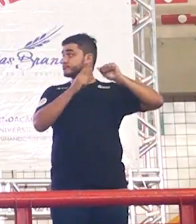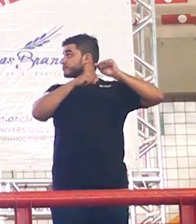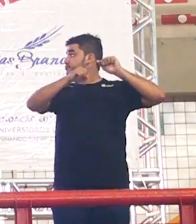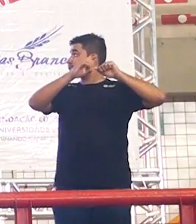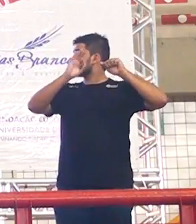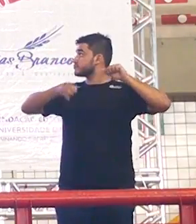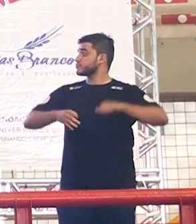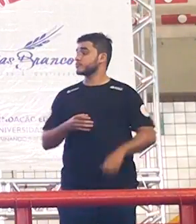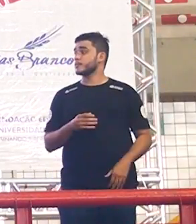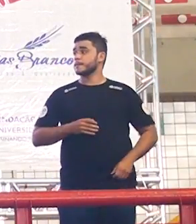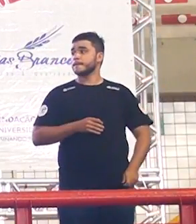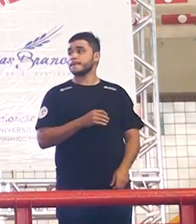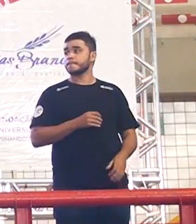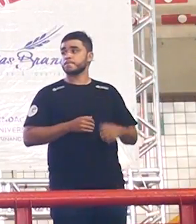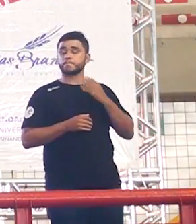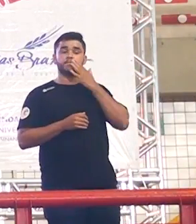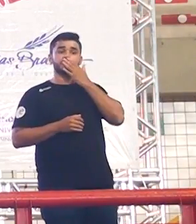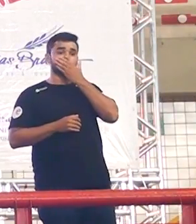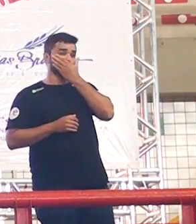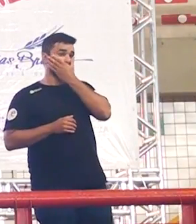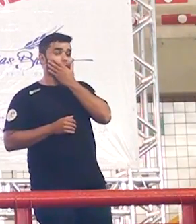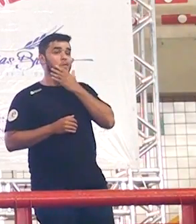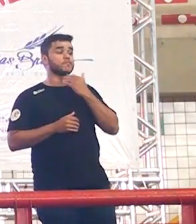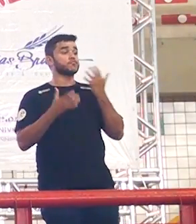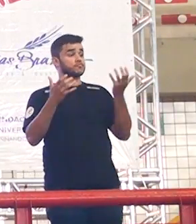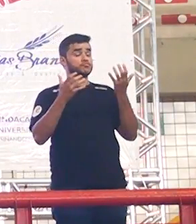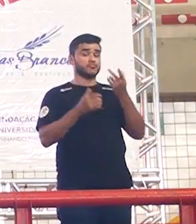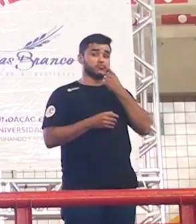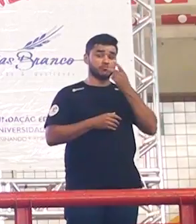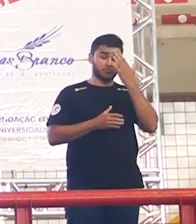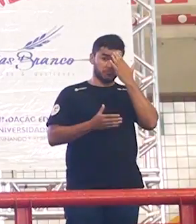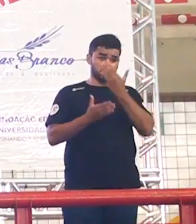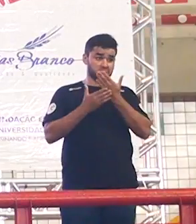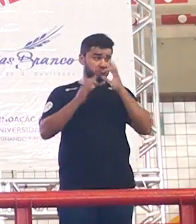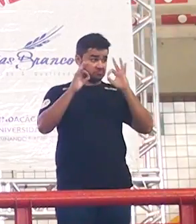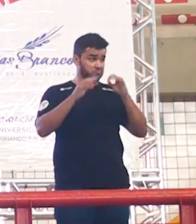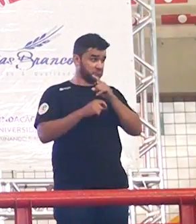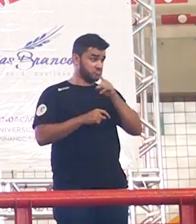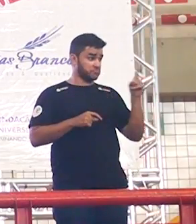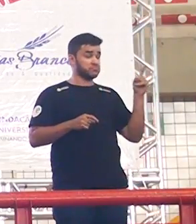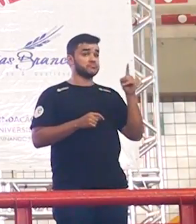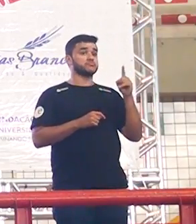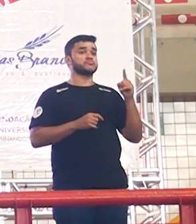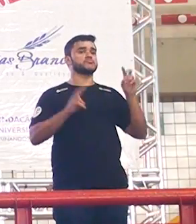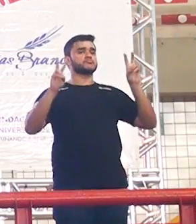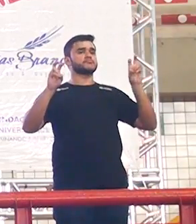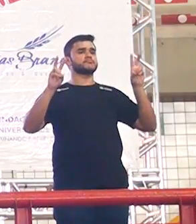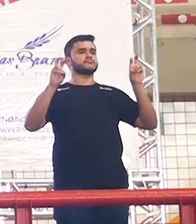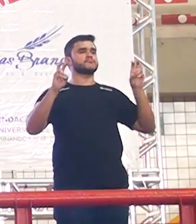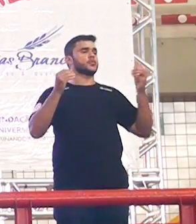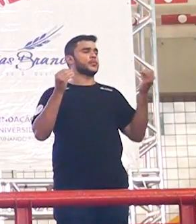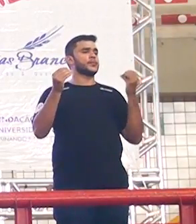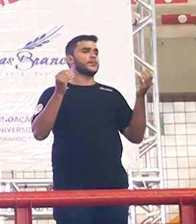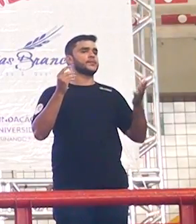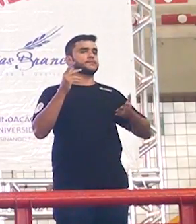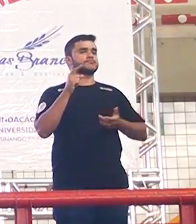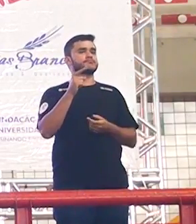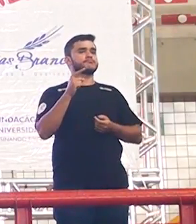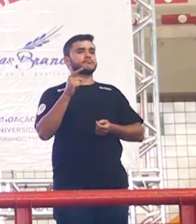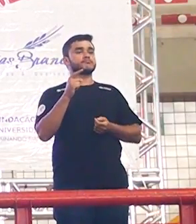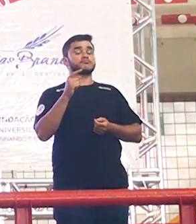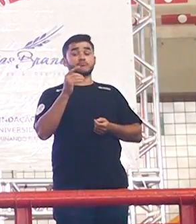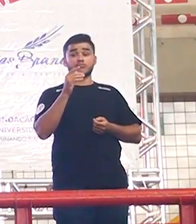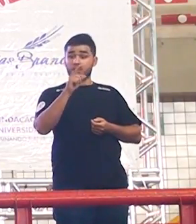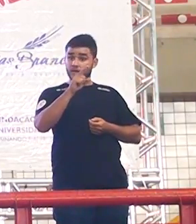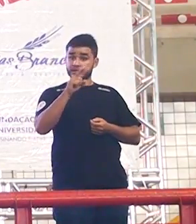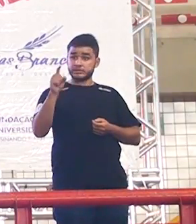fósseis. Bom, quero crer que esse assunto energia, quando